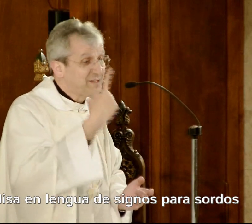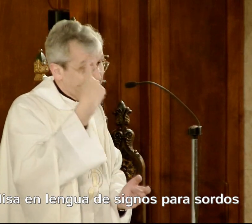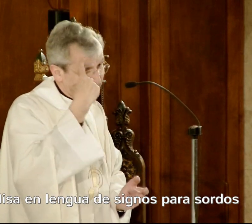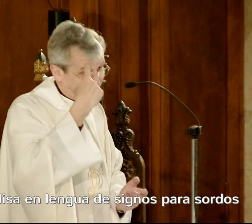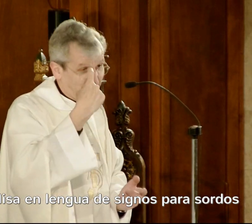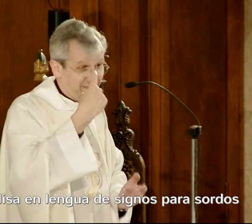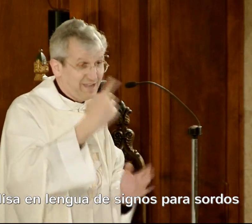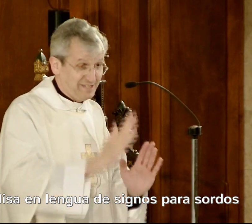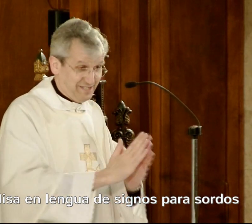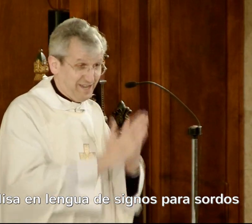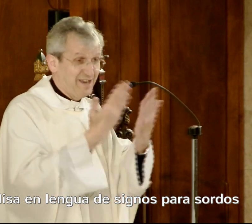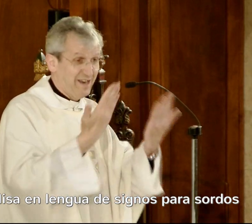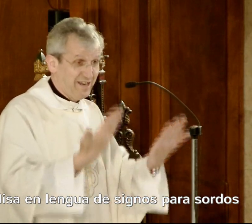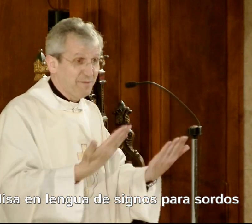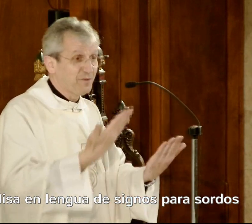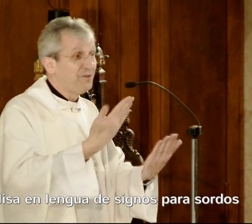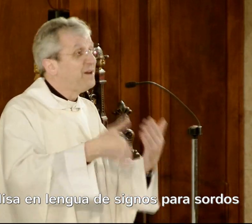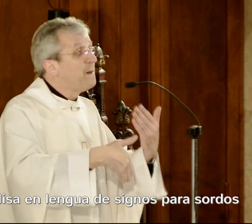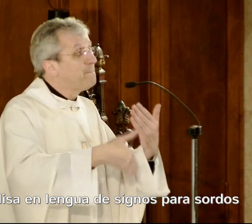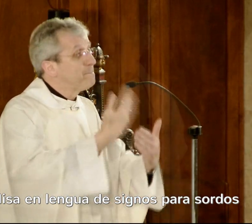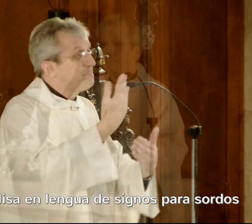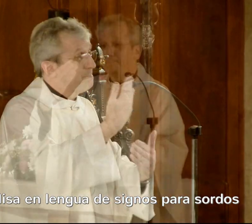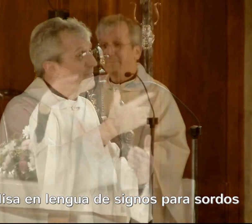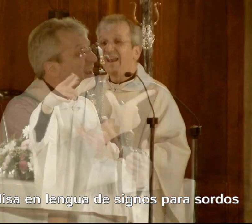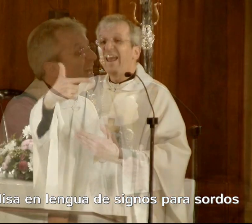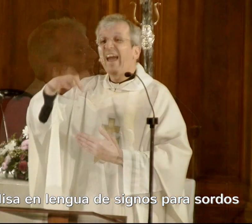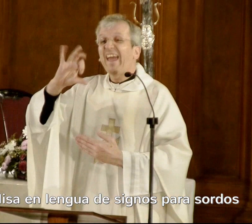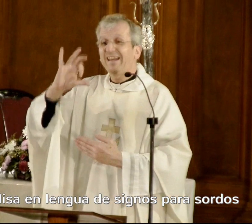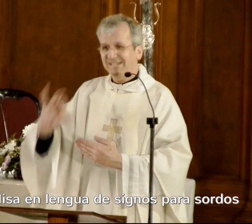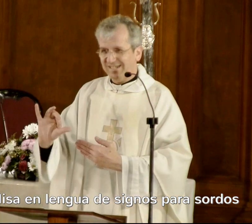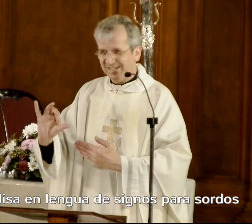Si recordáis en el libro del